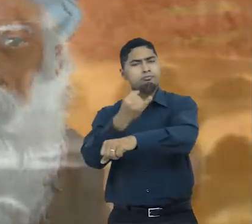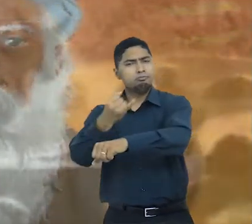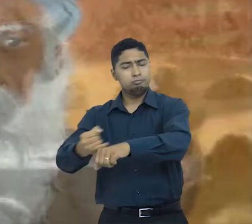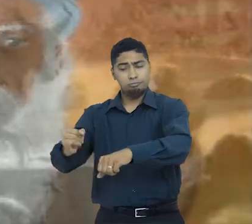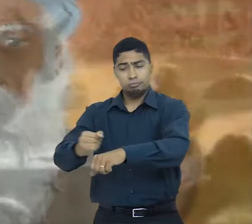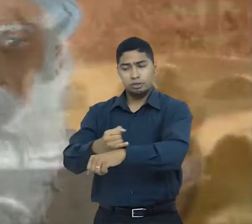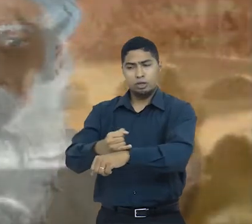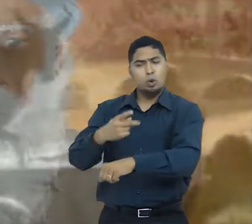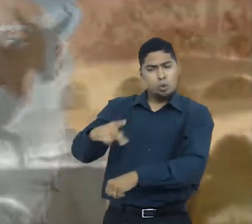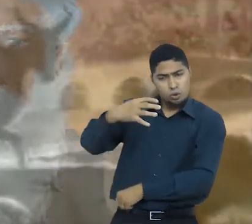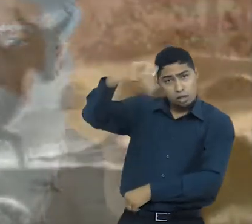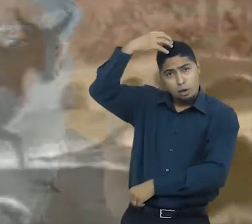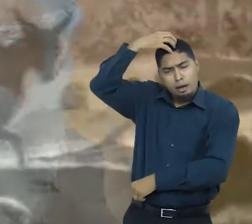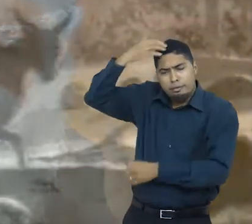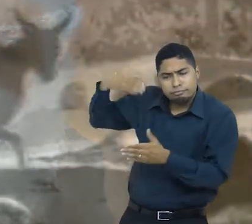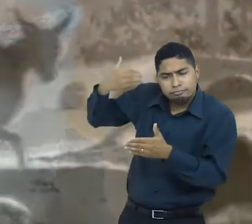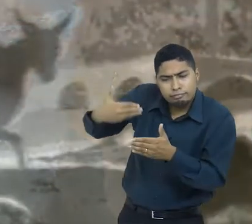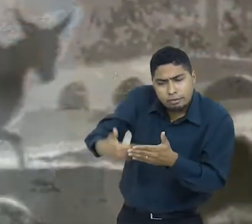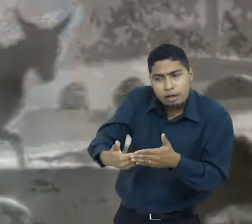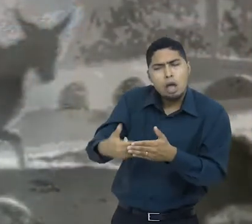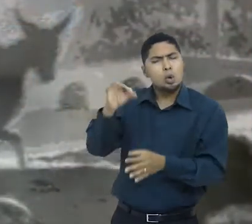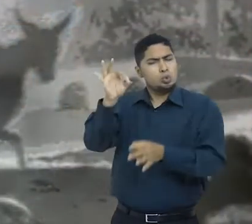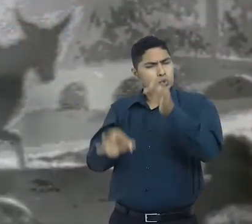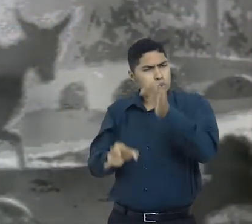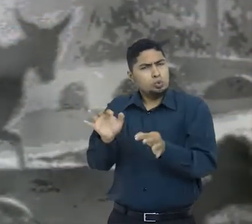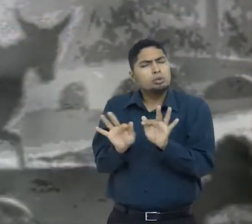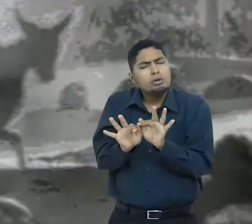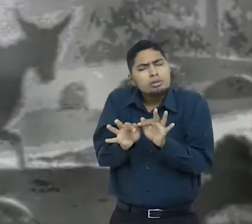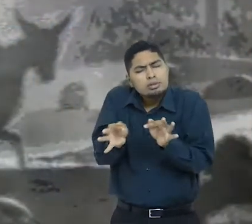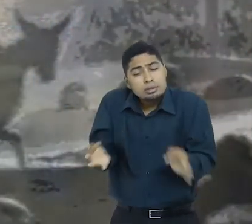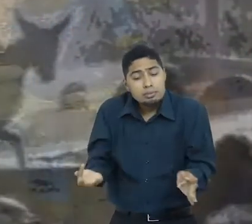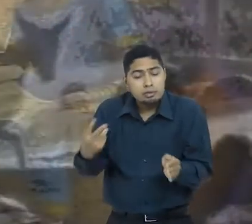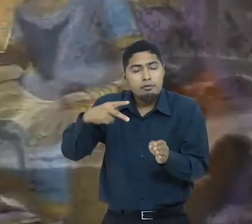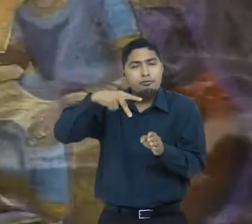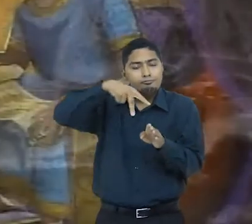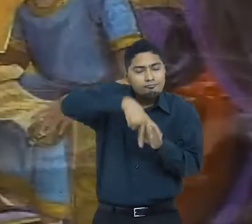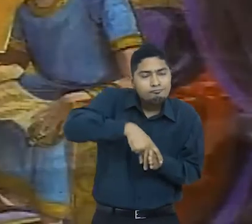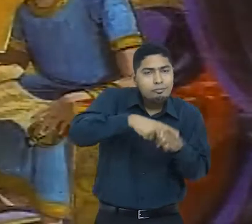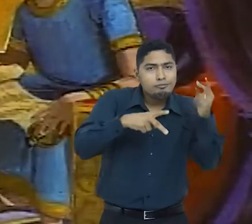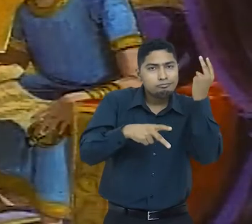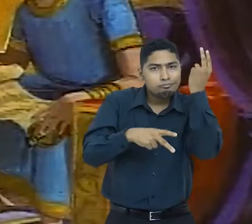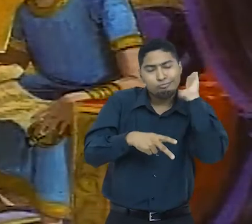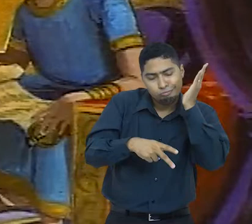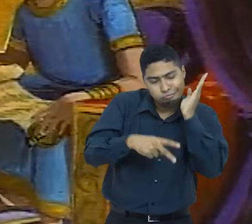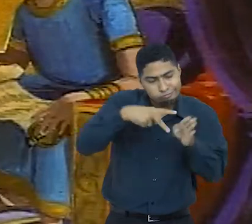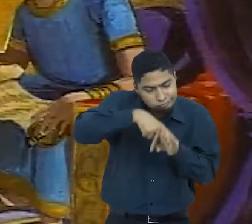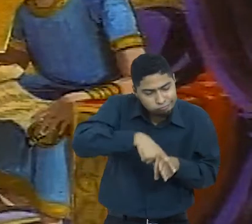é justo e traz salvação, é humilde e vem montado num jumentinho." O rei Davi explicou que o próprio